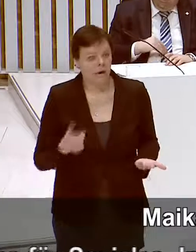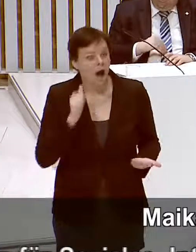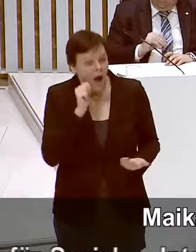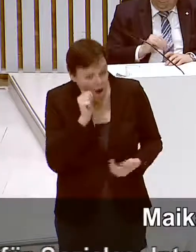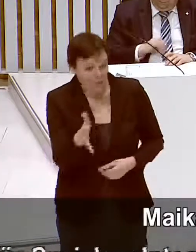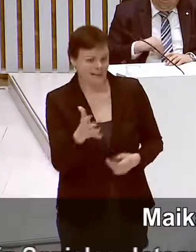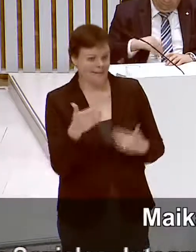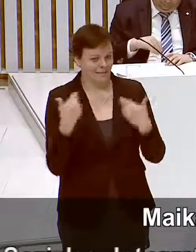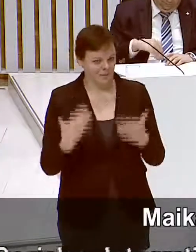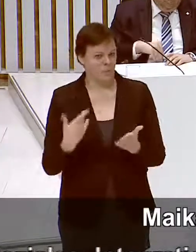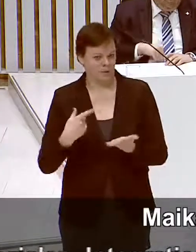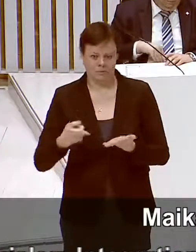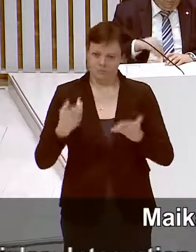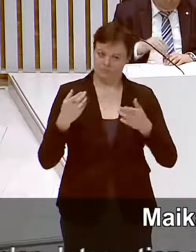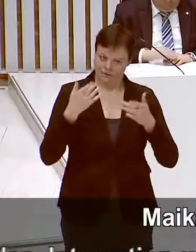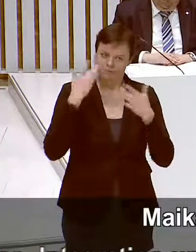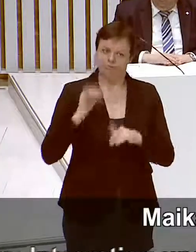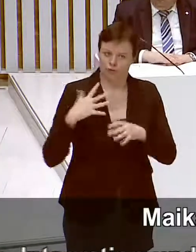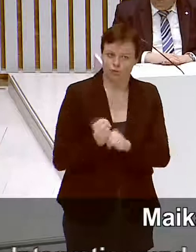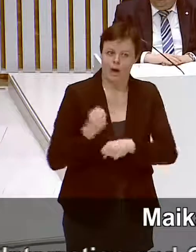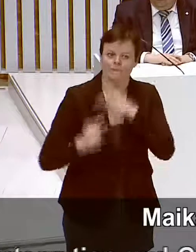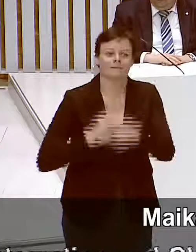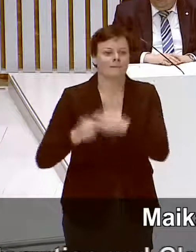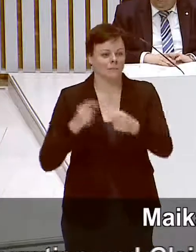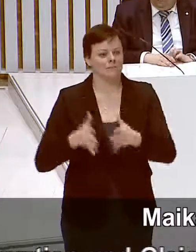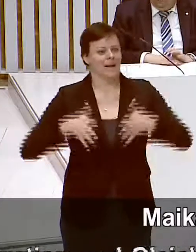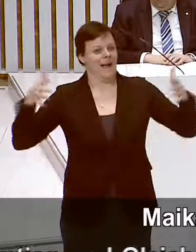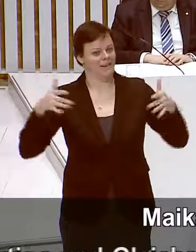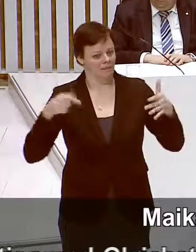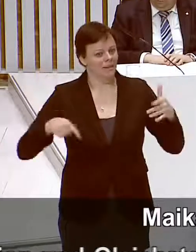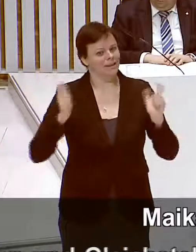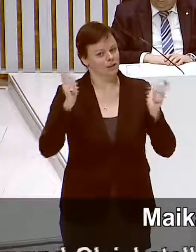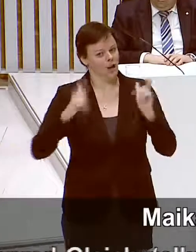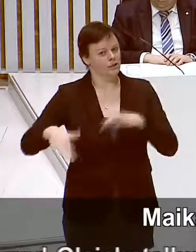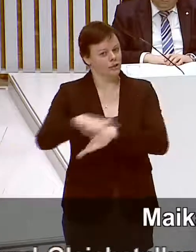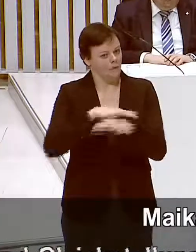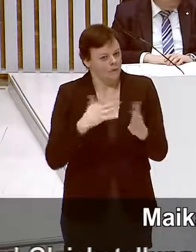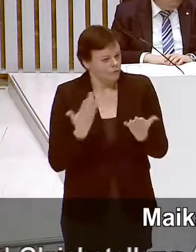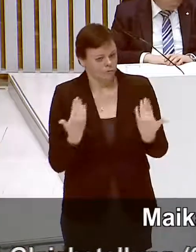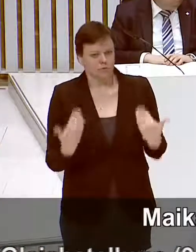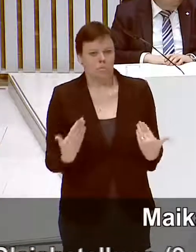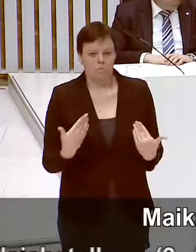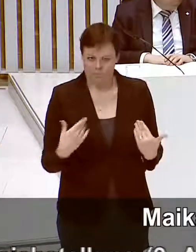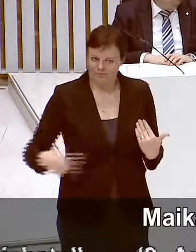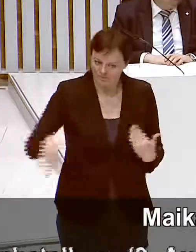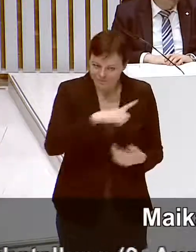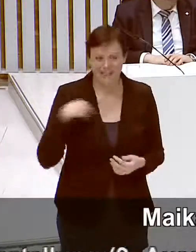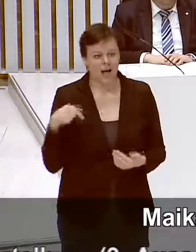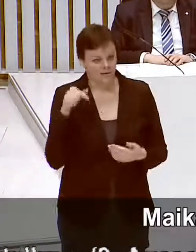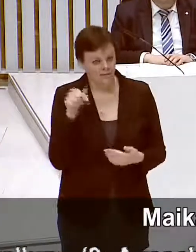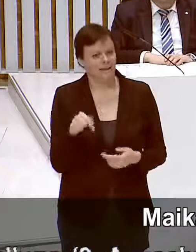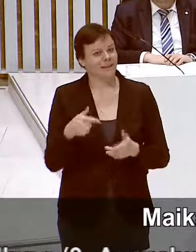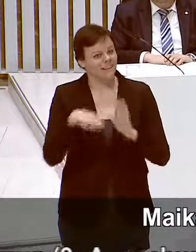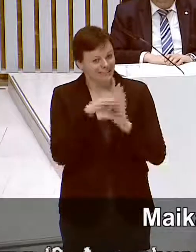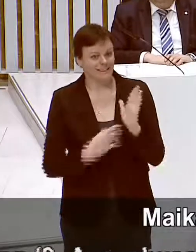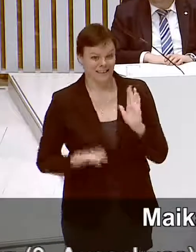die Bewältigung von Dingen, die der Mehrheitsgesellschaft als profan erscheinen. Wir als Gesetzgeber, als